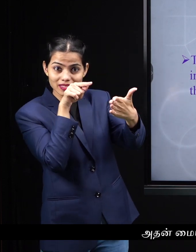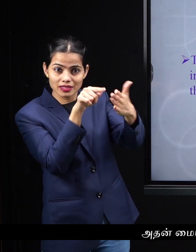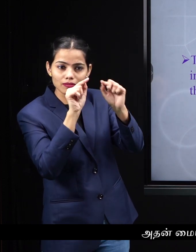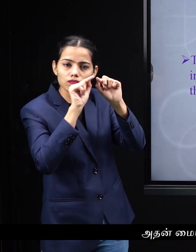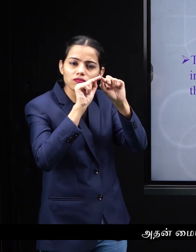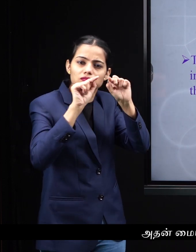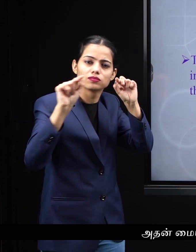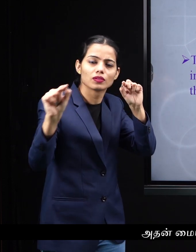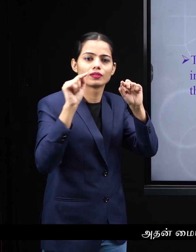பெரியது.